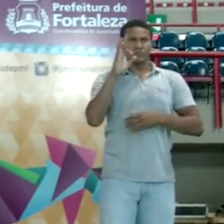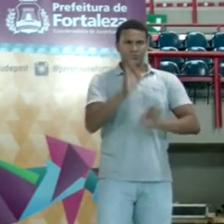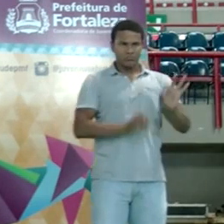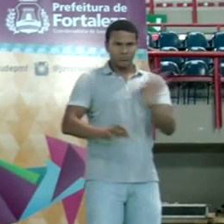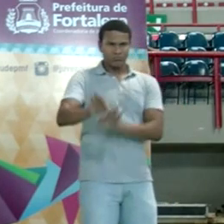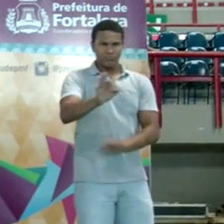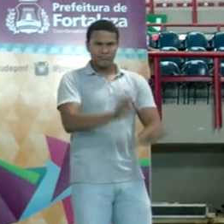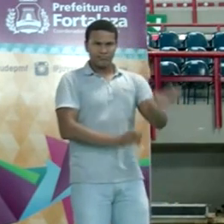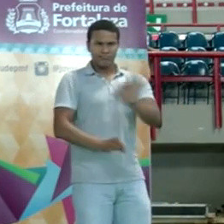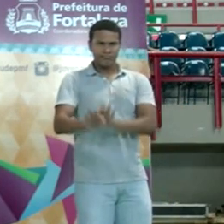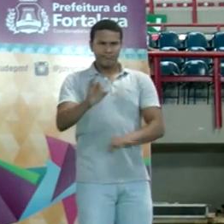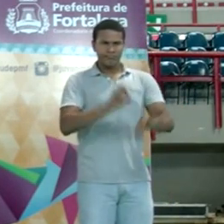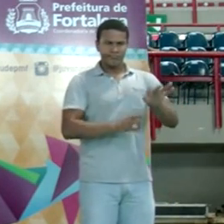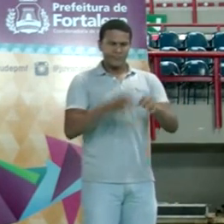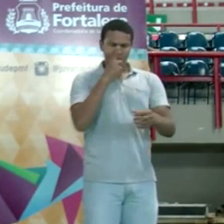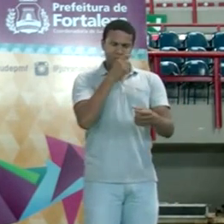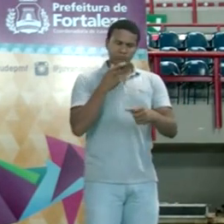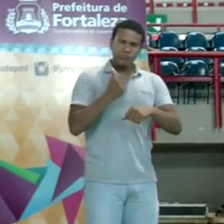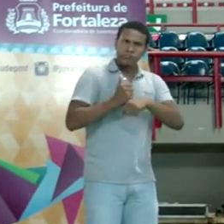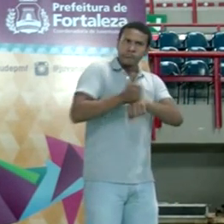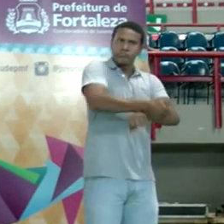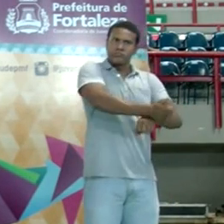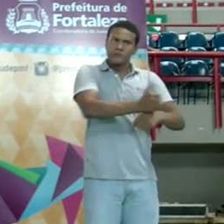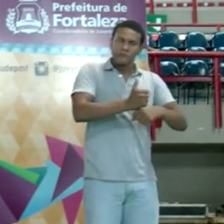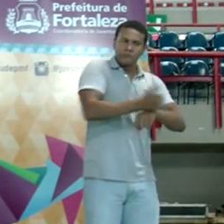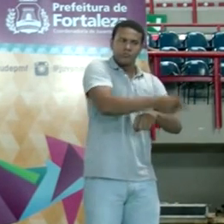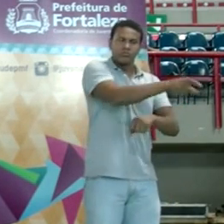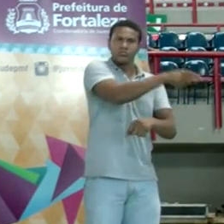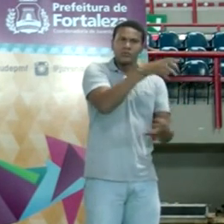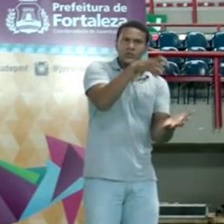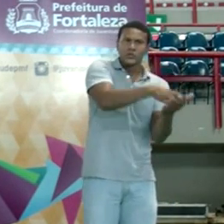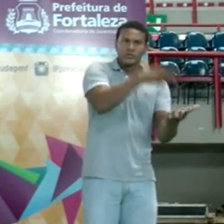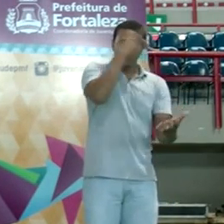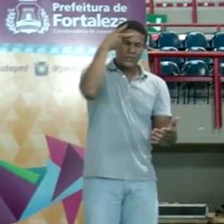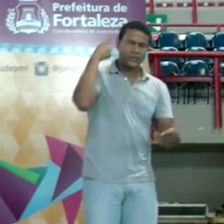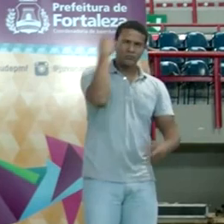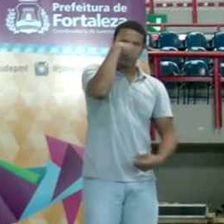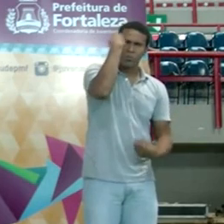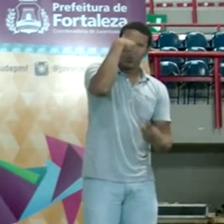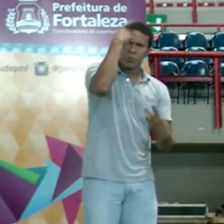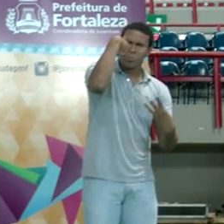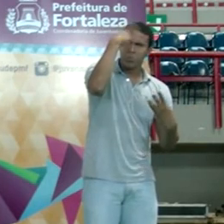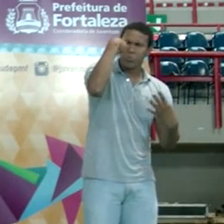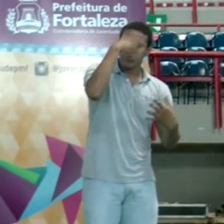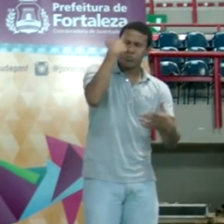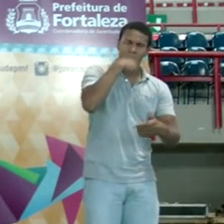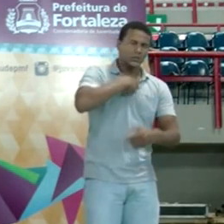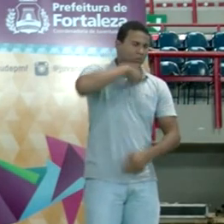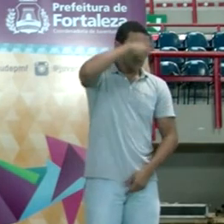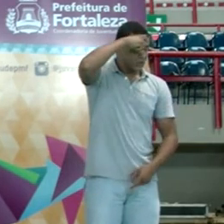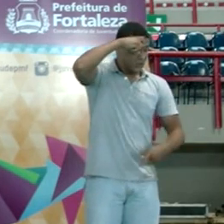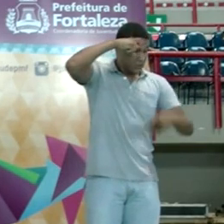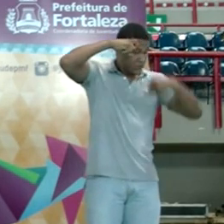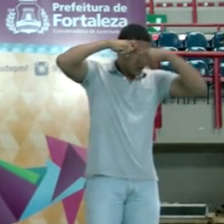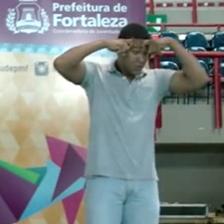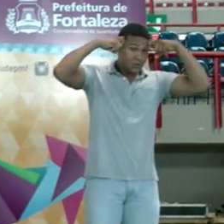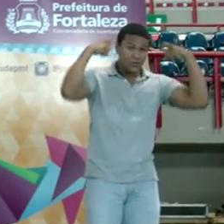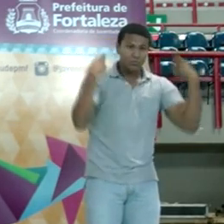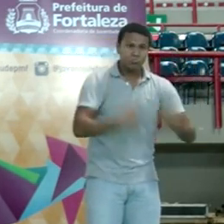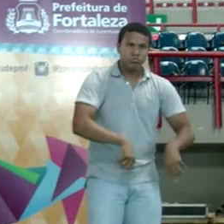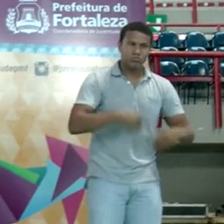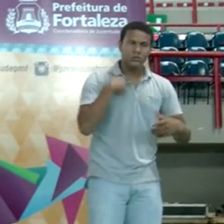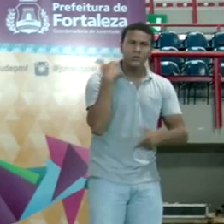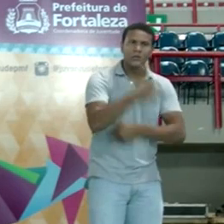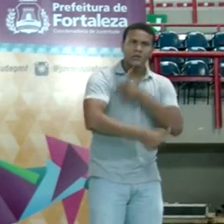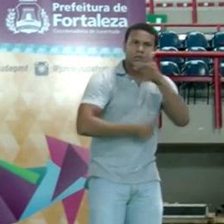industrial, explorando muito o funcionário, fazendo ele trabalhar várias horas por dia, certo? O taylorismo é o que